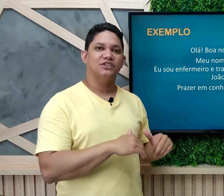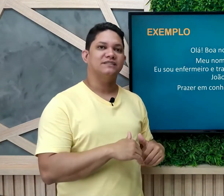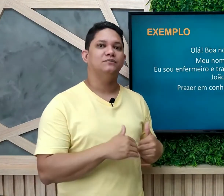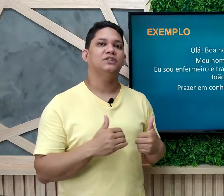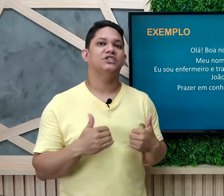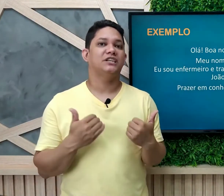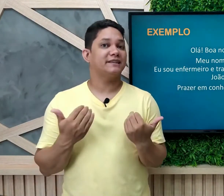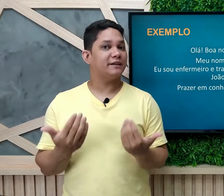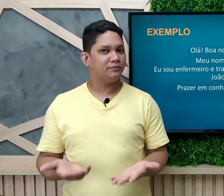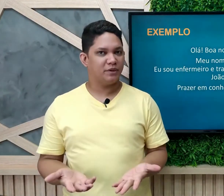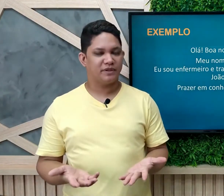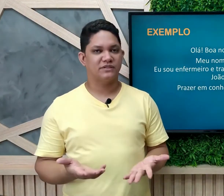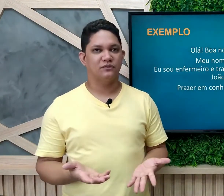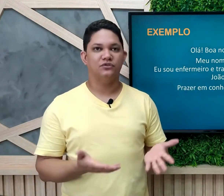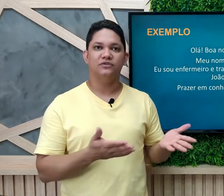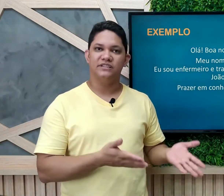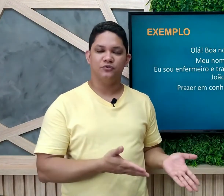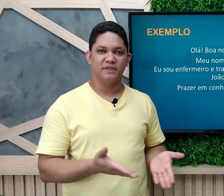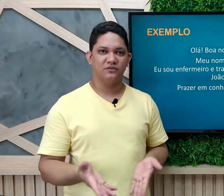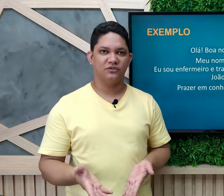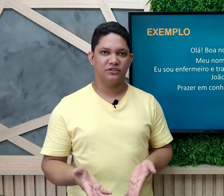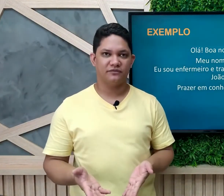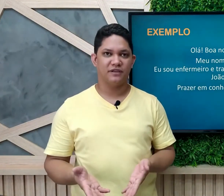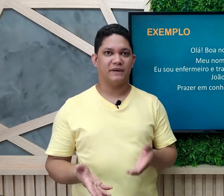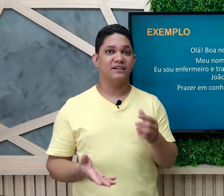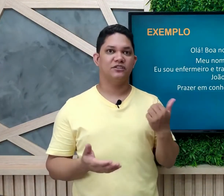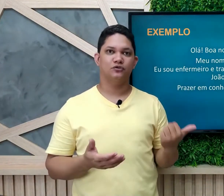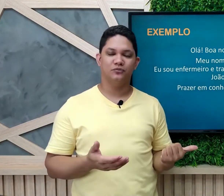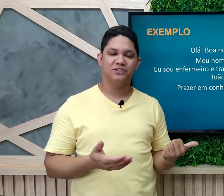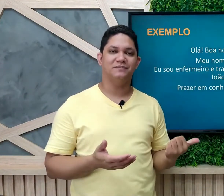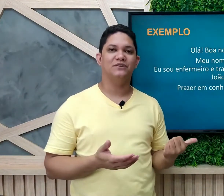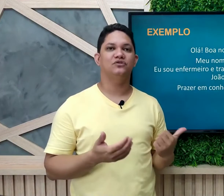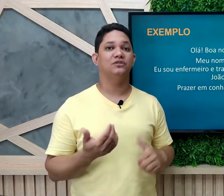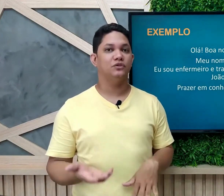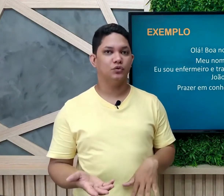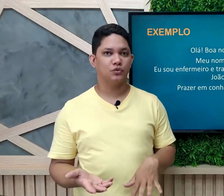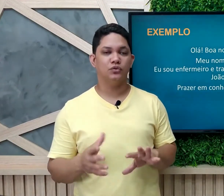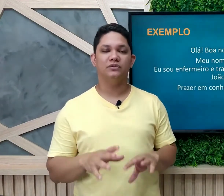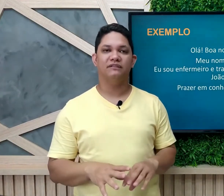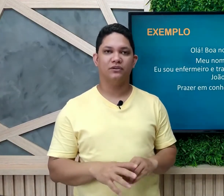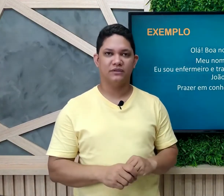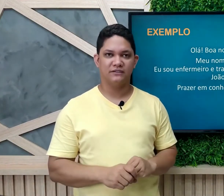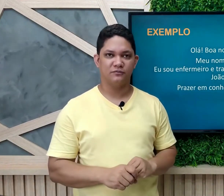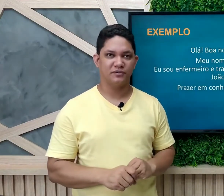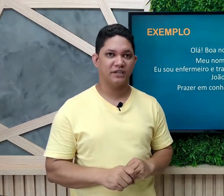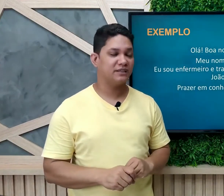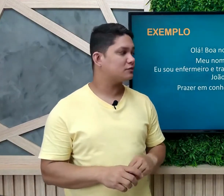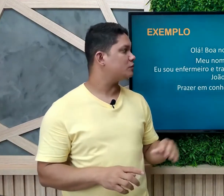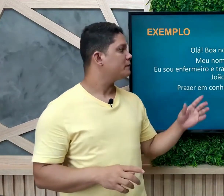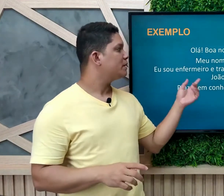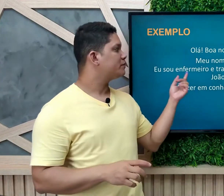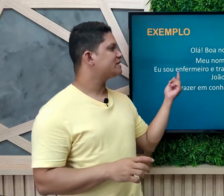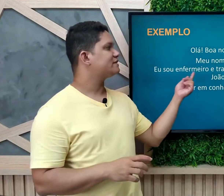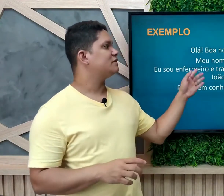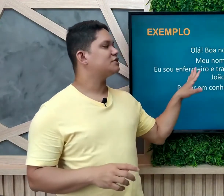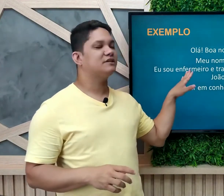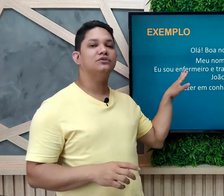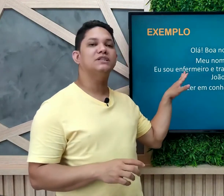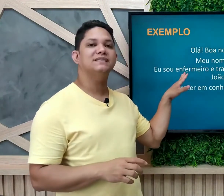está sendo ministrada também para os alunos do 6º período de enfermagem, das turmas matutino e noturno da Faculdade Supremo Redentor. Por isso, então, a gente tem